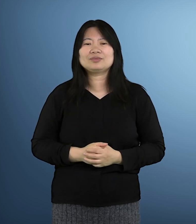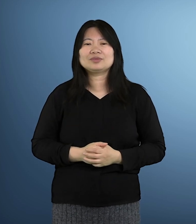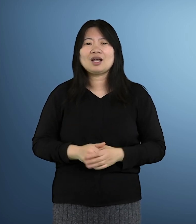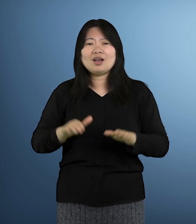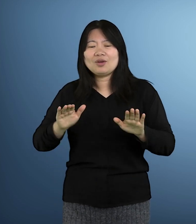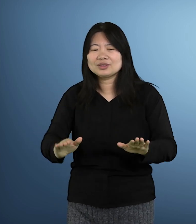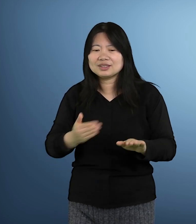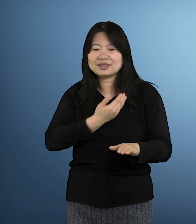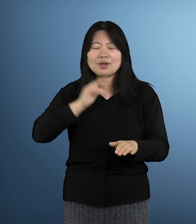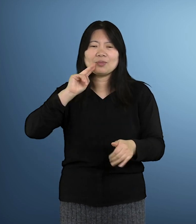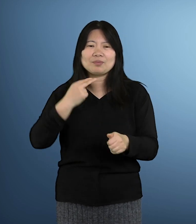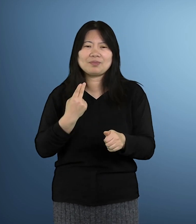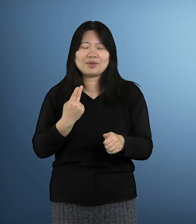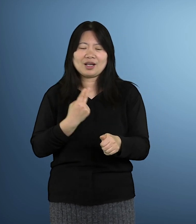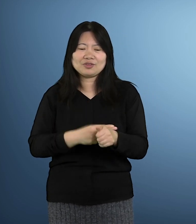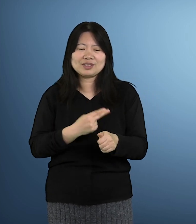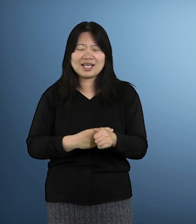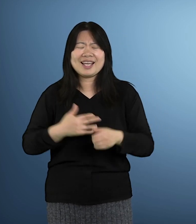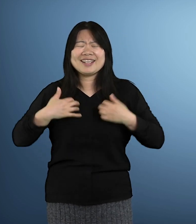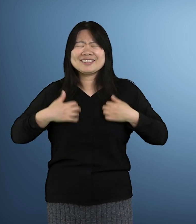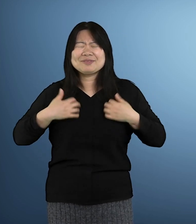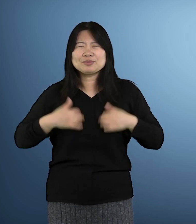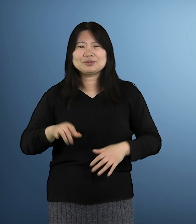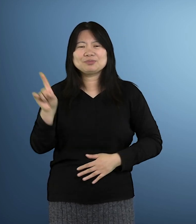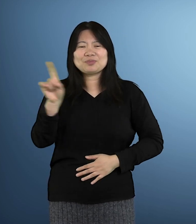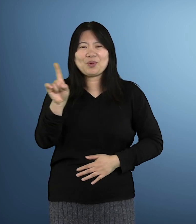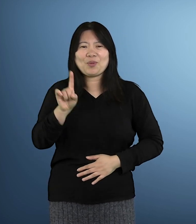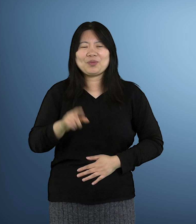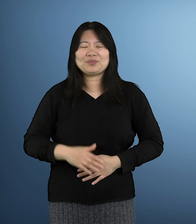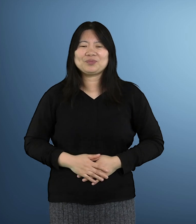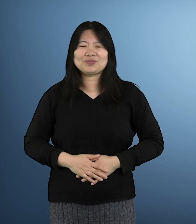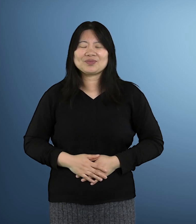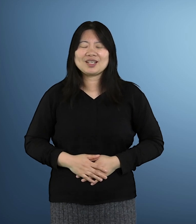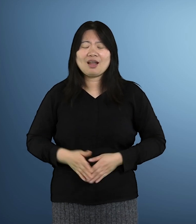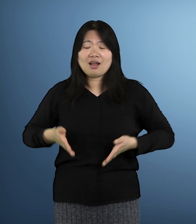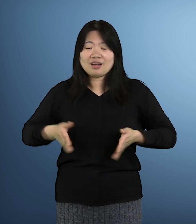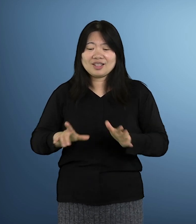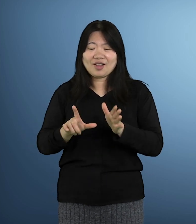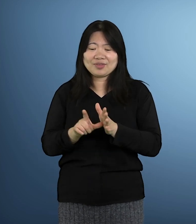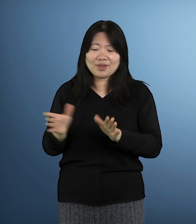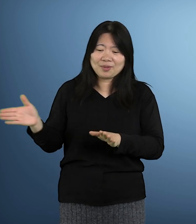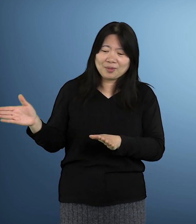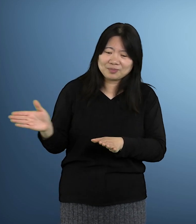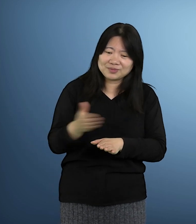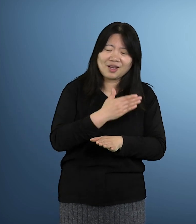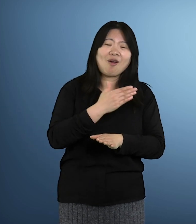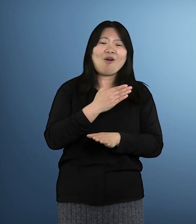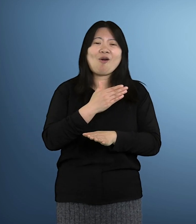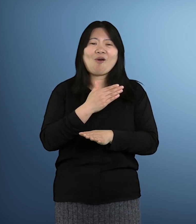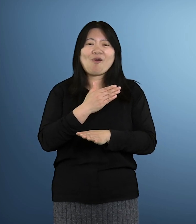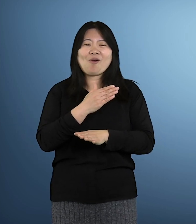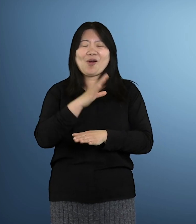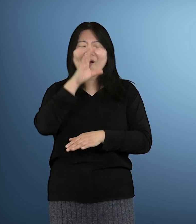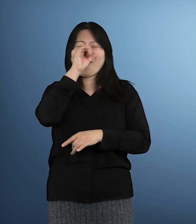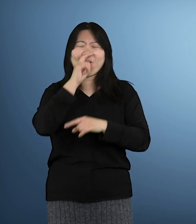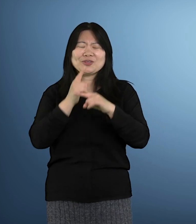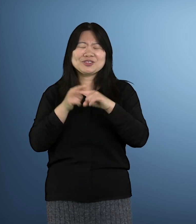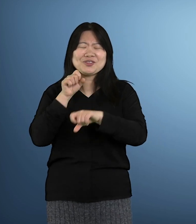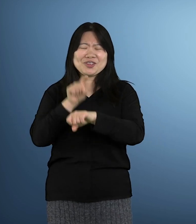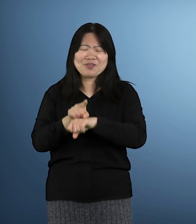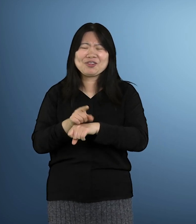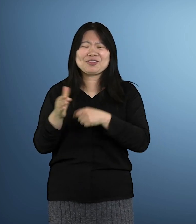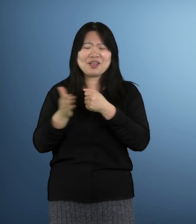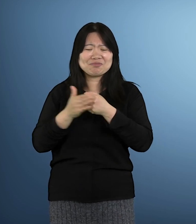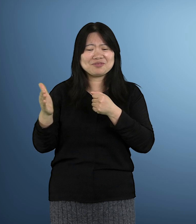오늘 사도 바울의 기쁨은 워낙 그 사람이 태어나서부터 그냥 워낙 긍정적이야. 그